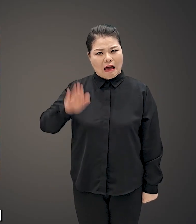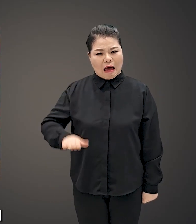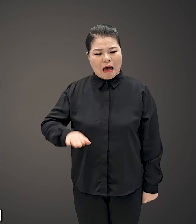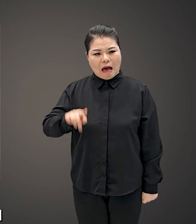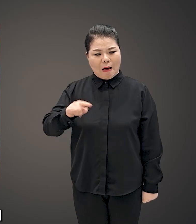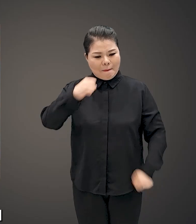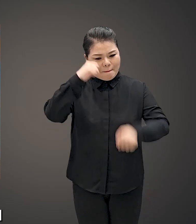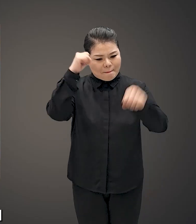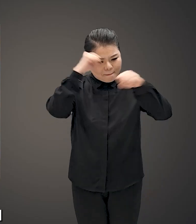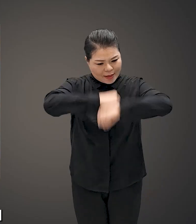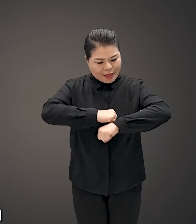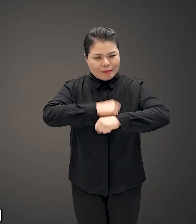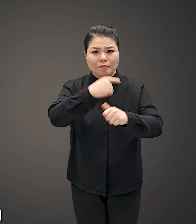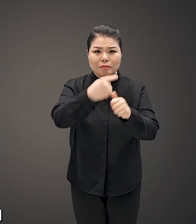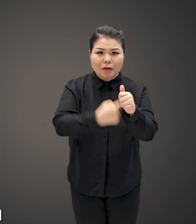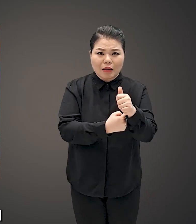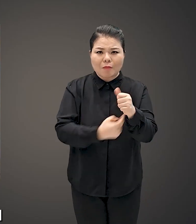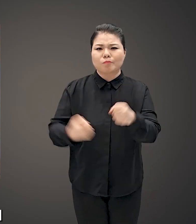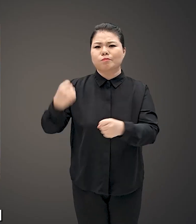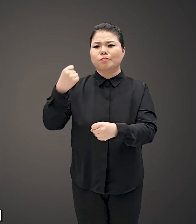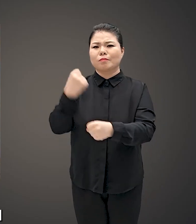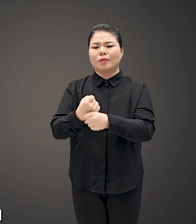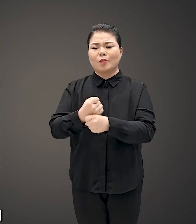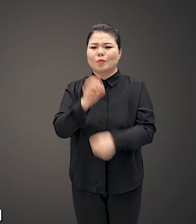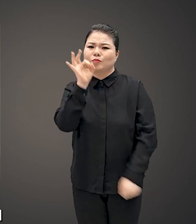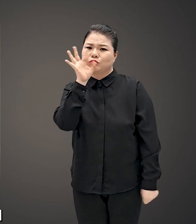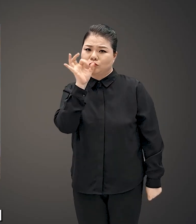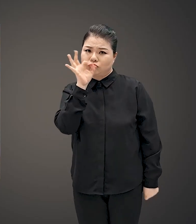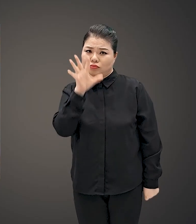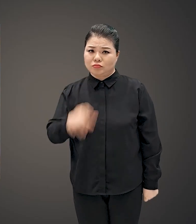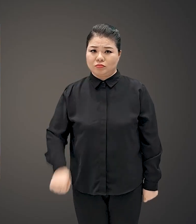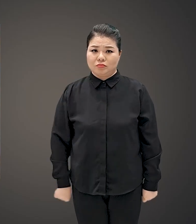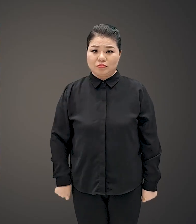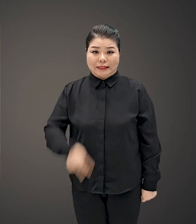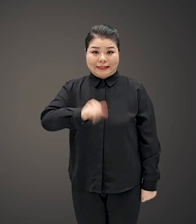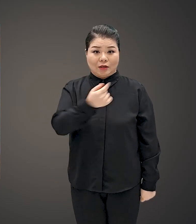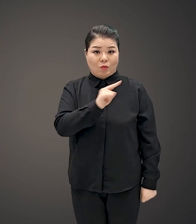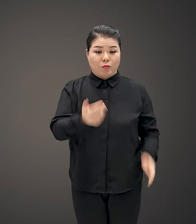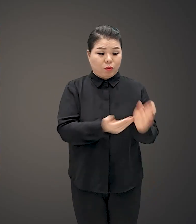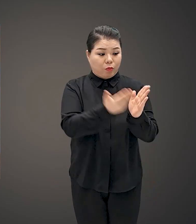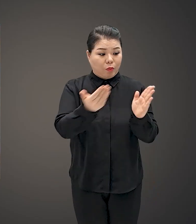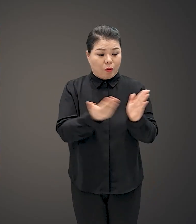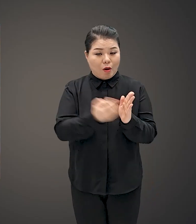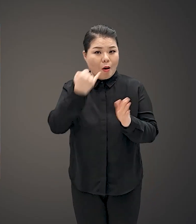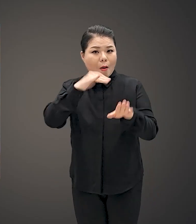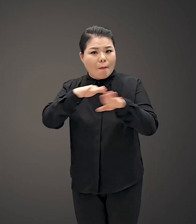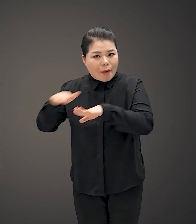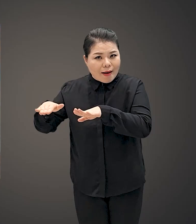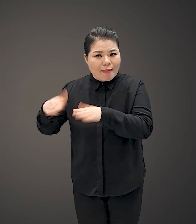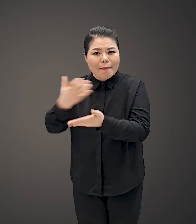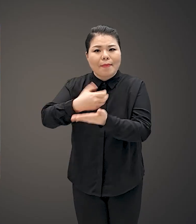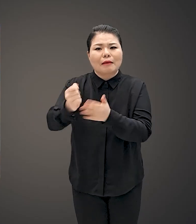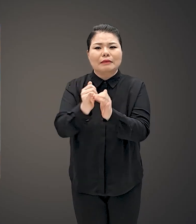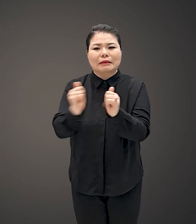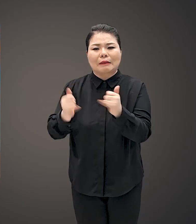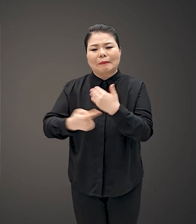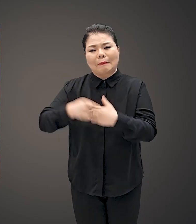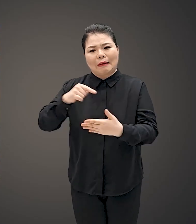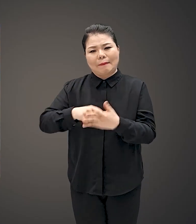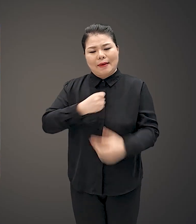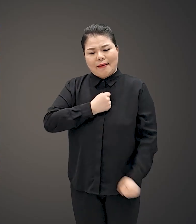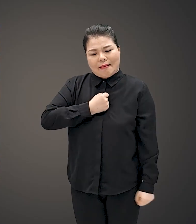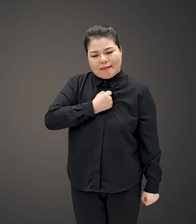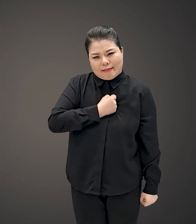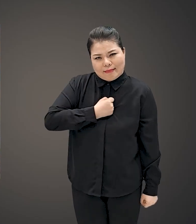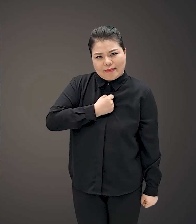그렇지만 한번 파괴한 자연은 다시 되돌릴 수 없기 때문에 시아오는 바다와 갯벌을 빼앗긴 사람들의 가슴에